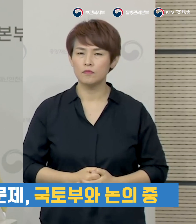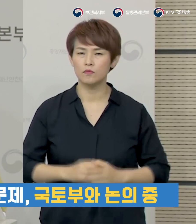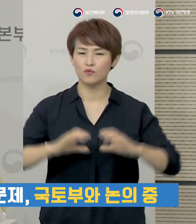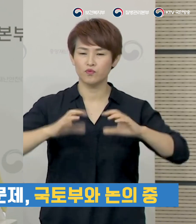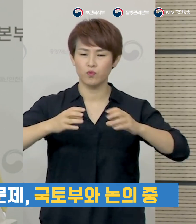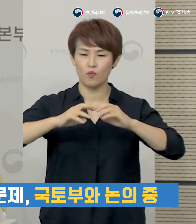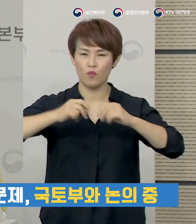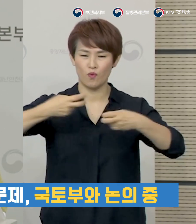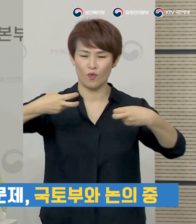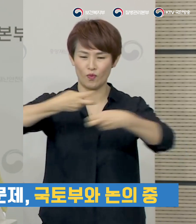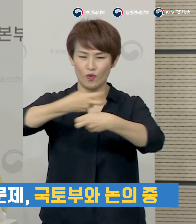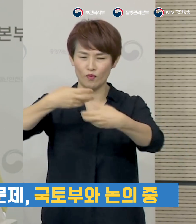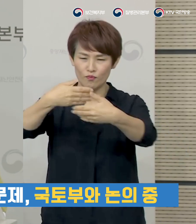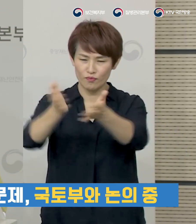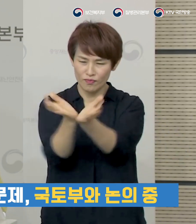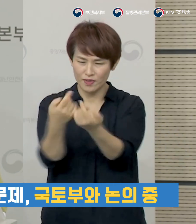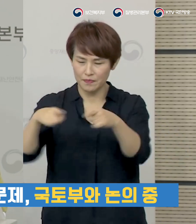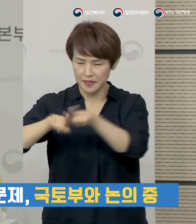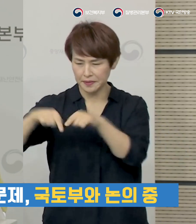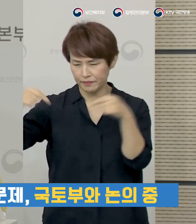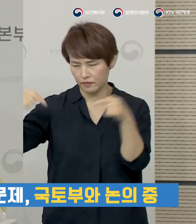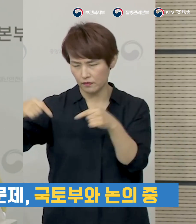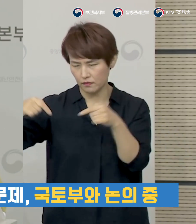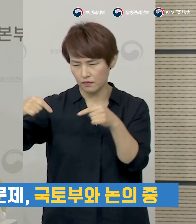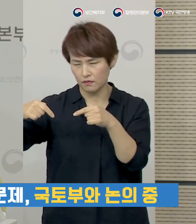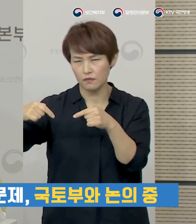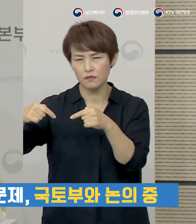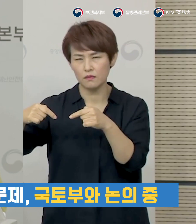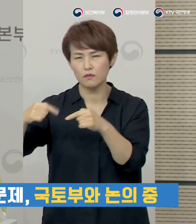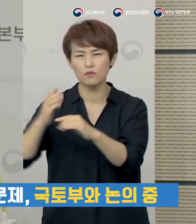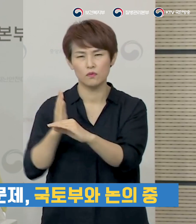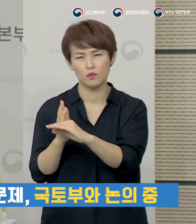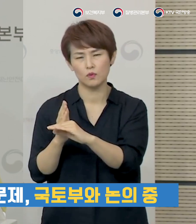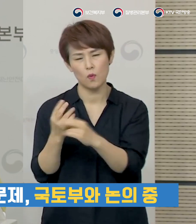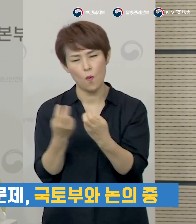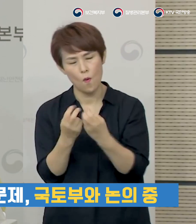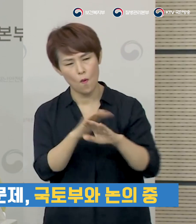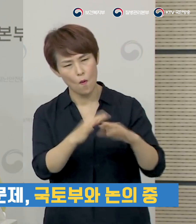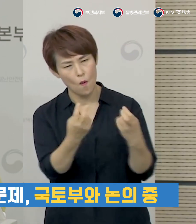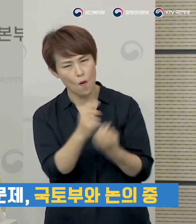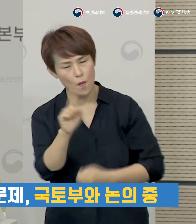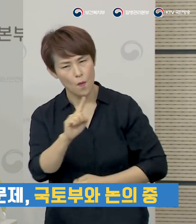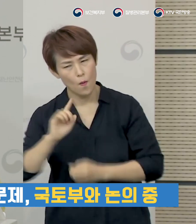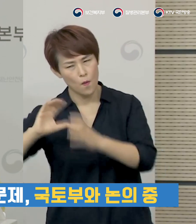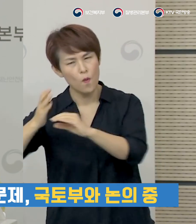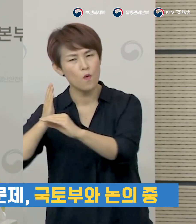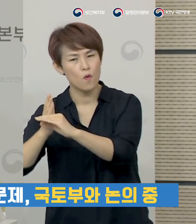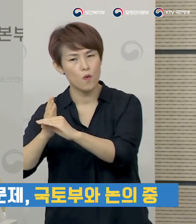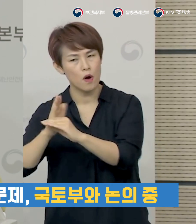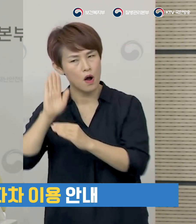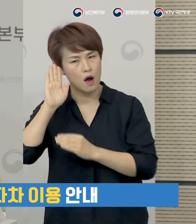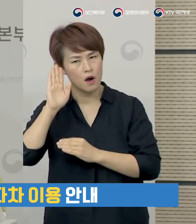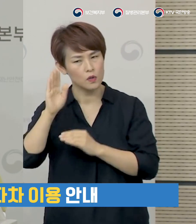국토교통부와 계속해서 이제 이 부분과 관련되어서 심도 깊은 논의를 이제 하고 있고, 조만간 이제 정리를 할 수 있을 것